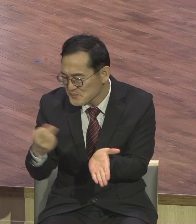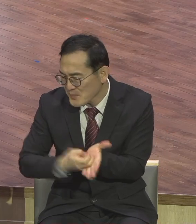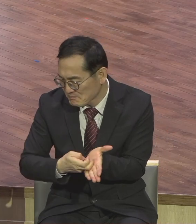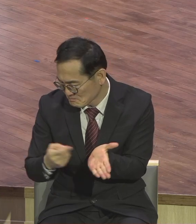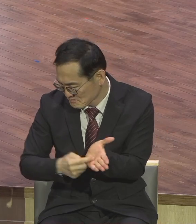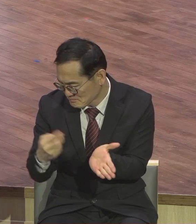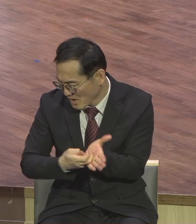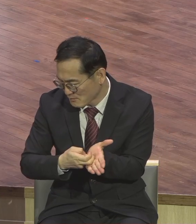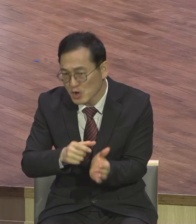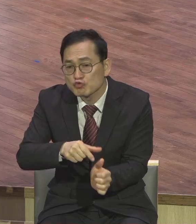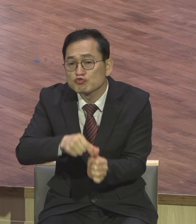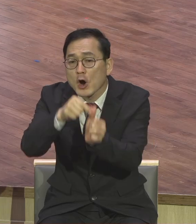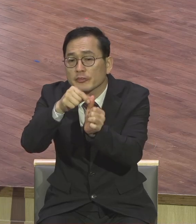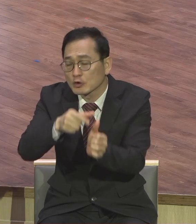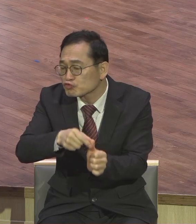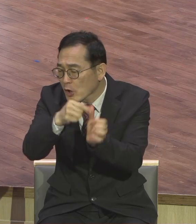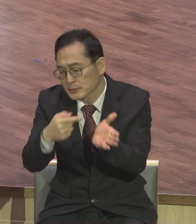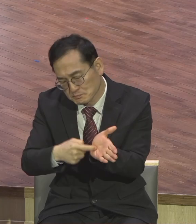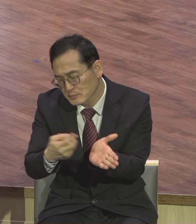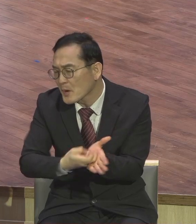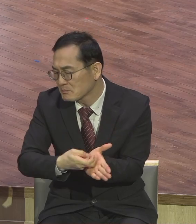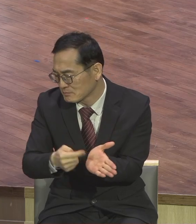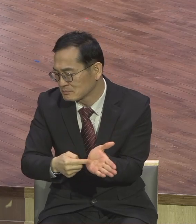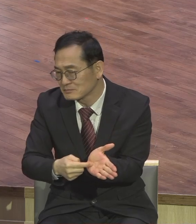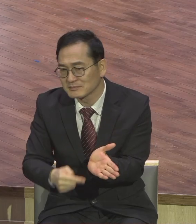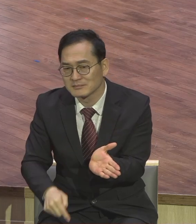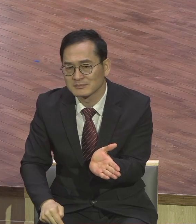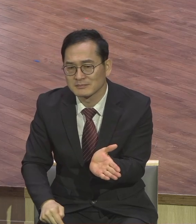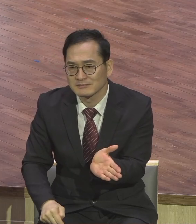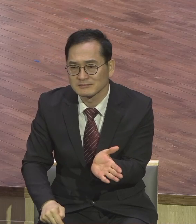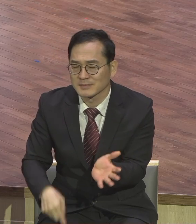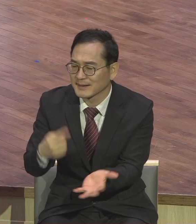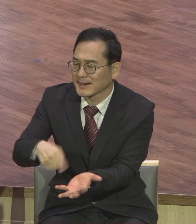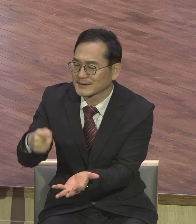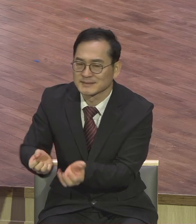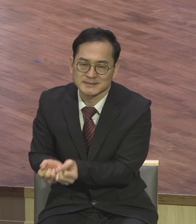규례가 구원의 조건과 관계 있는 것처럼